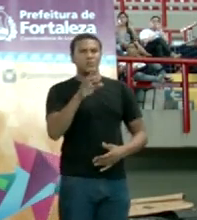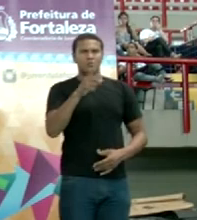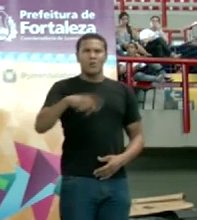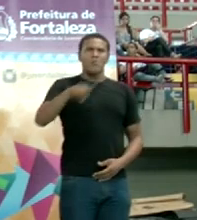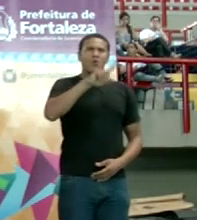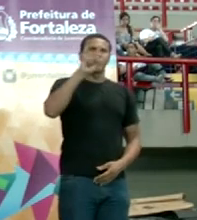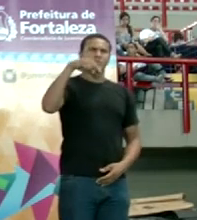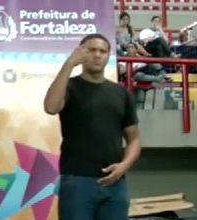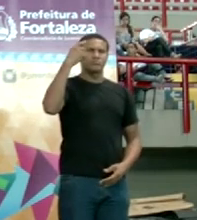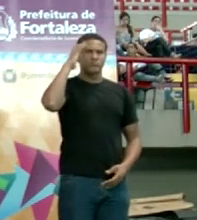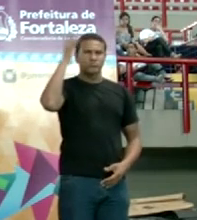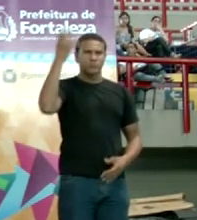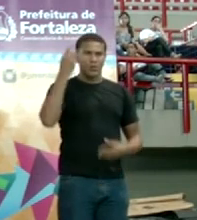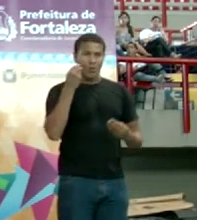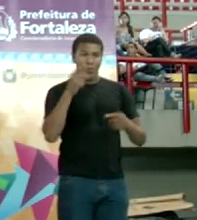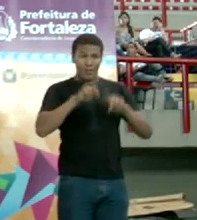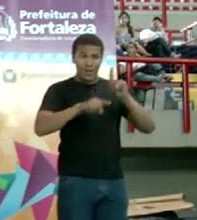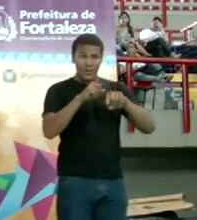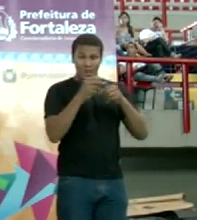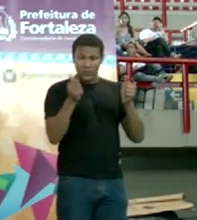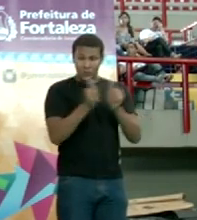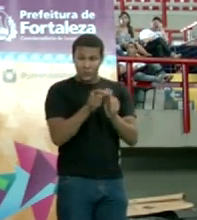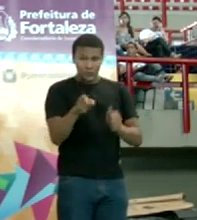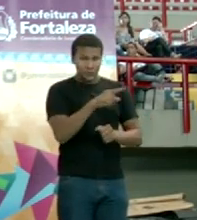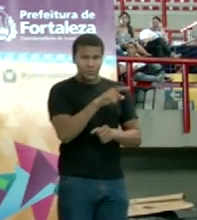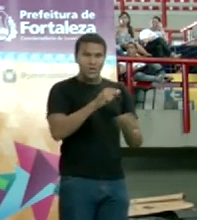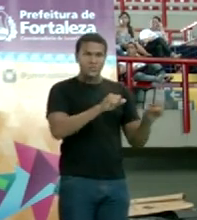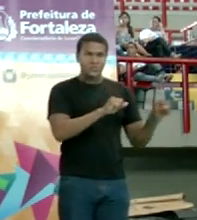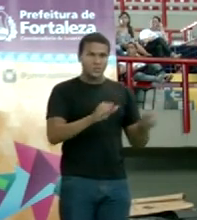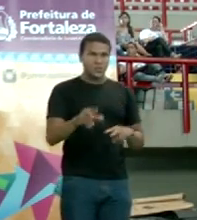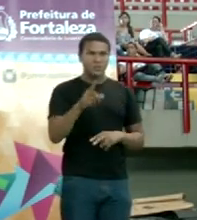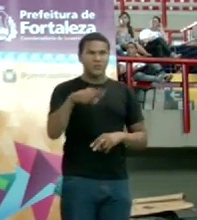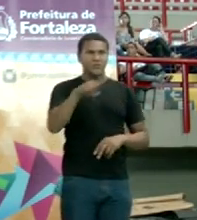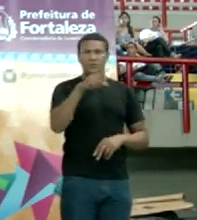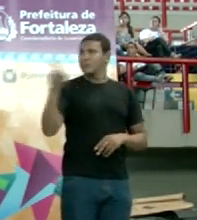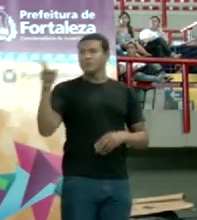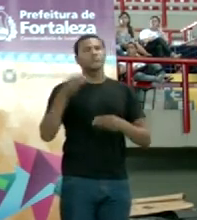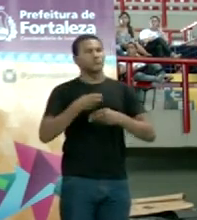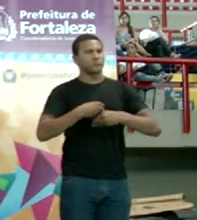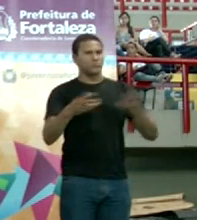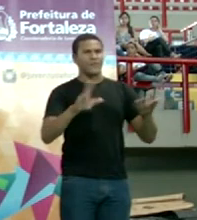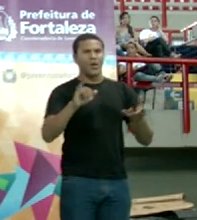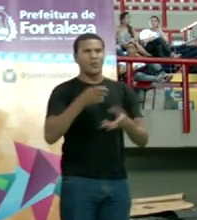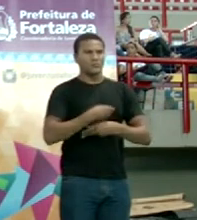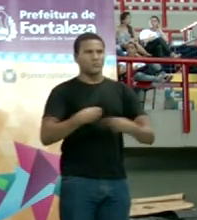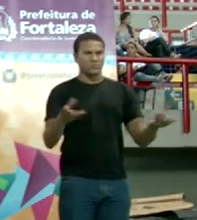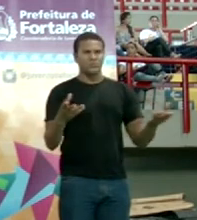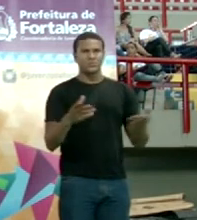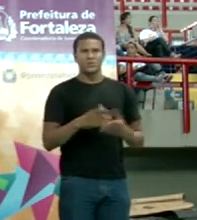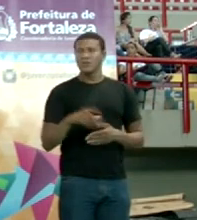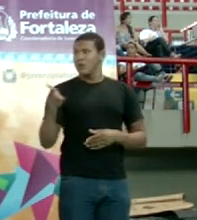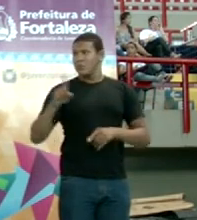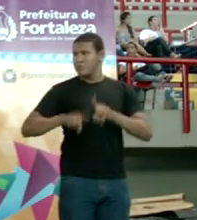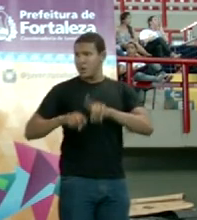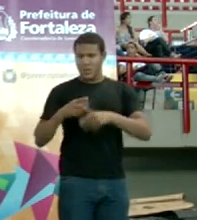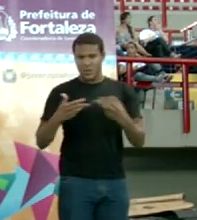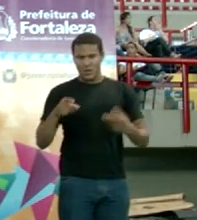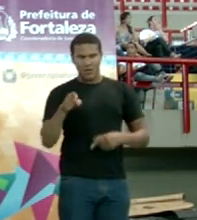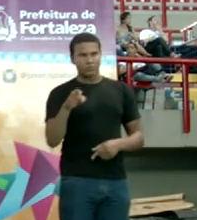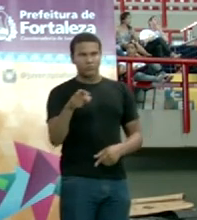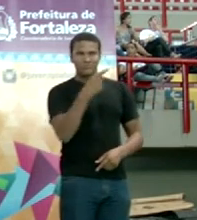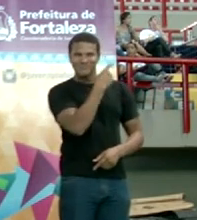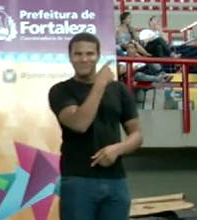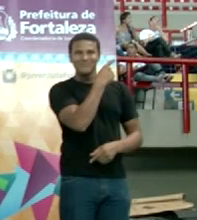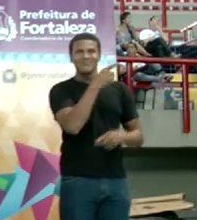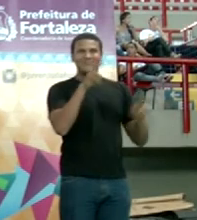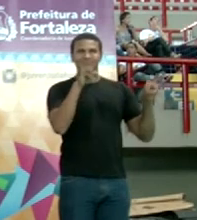depois a solução, junto com esse material aqui, durante a semana, eles vão disponibilizar para vocês esse material aqui, para vocês